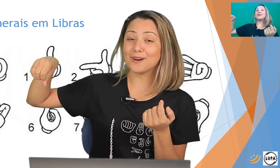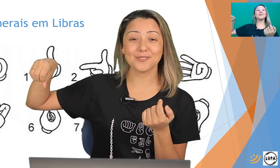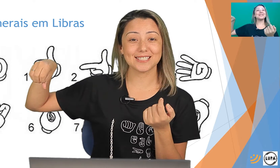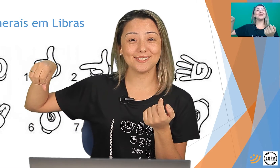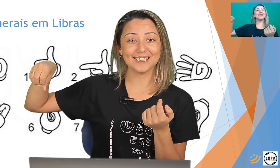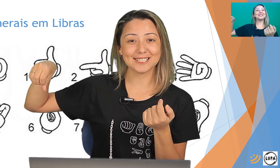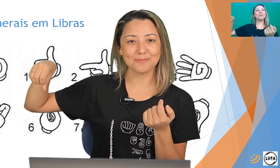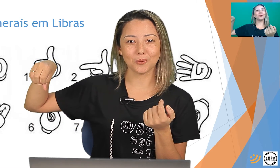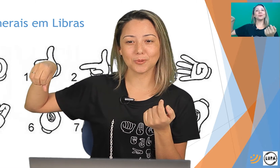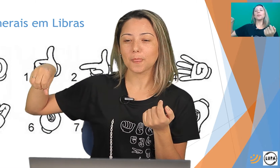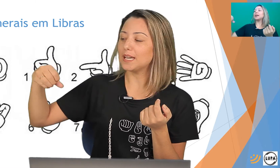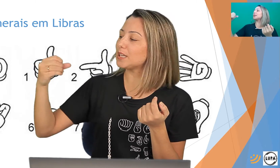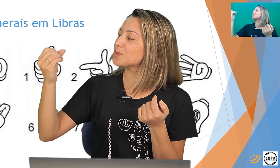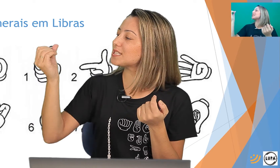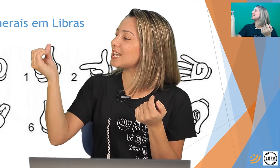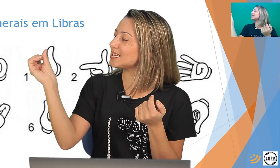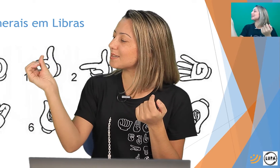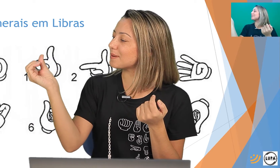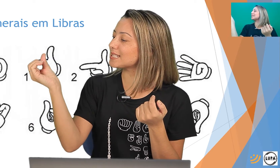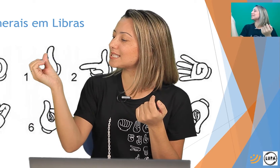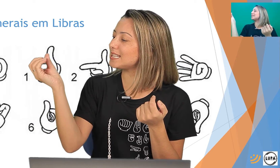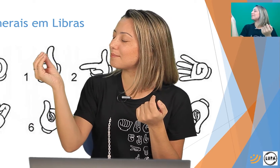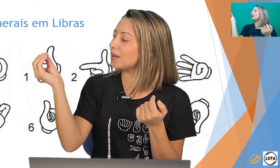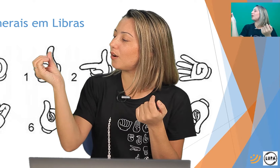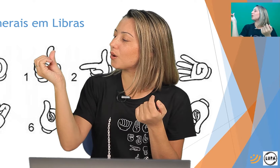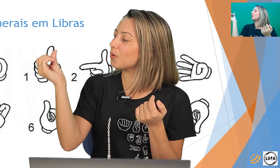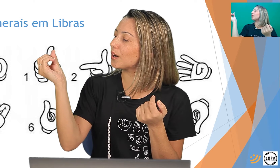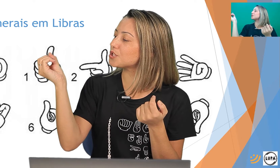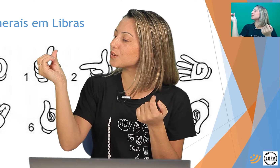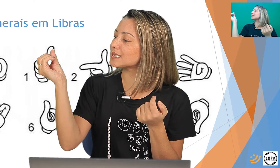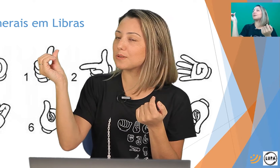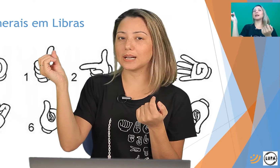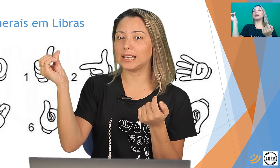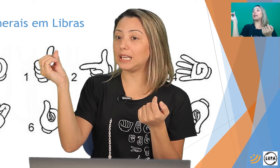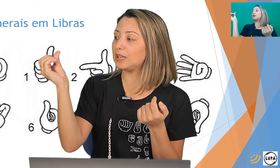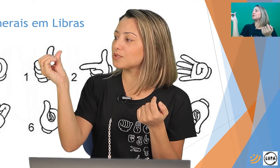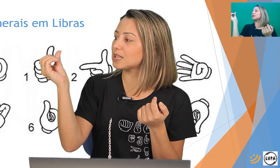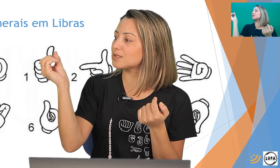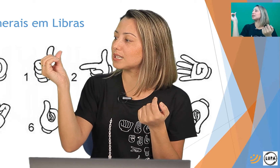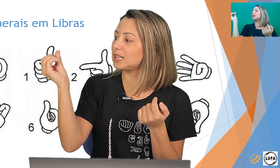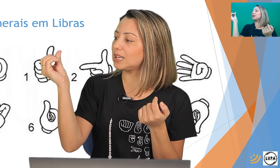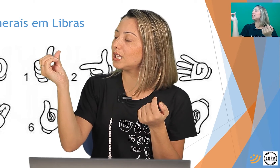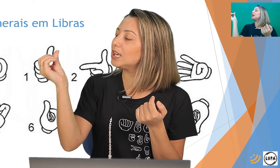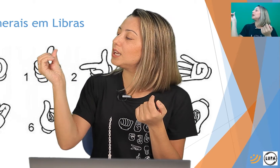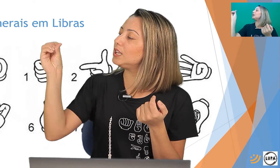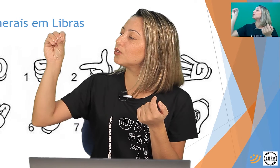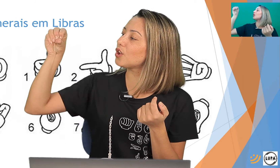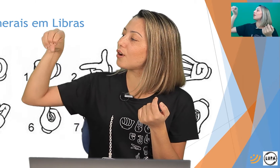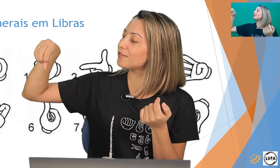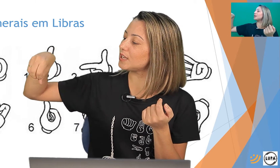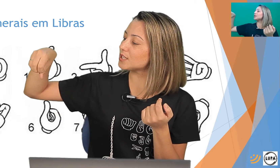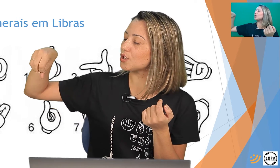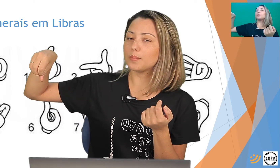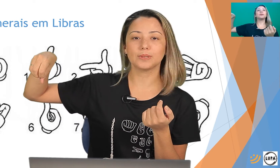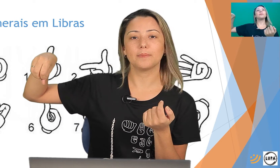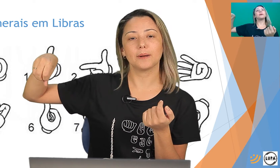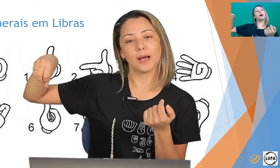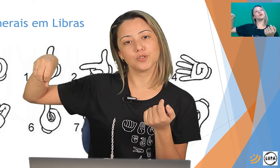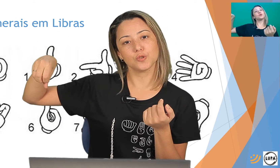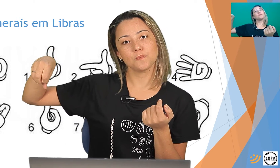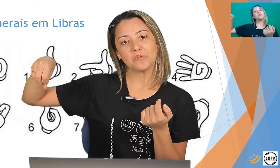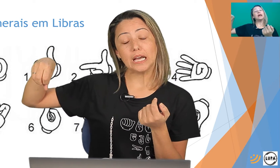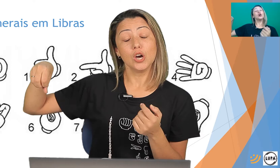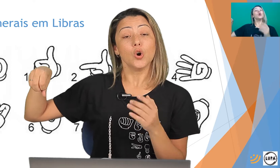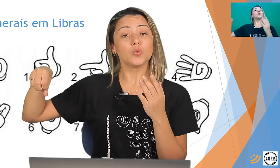Libras é igualzinho nesse ponto. Então, o 6 é pra cima, ó, com a articulação aqui, os dedos aqui. E o 9 é só apontar